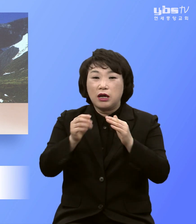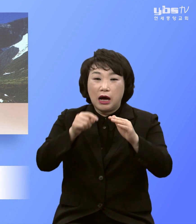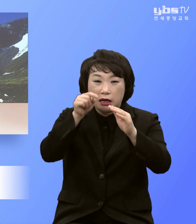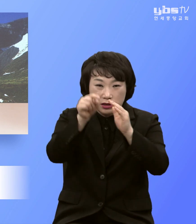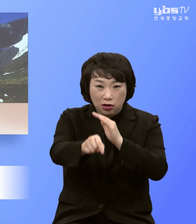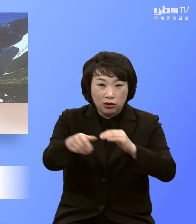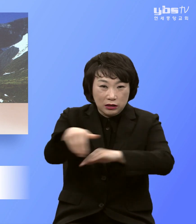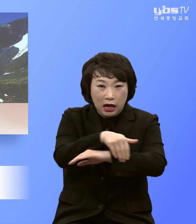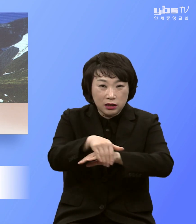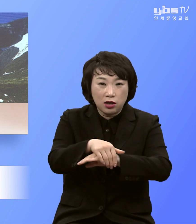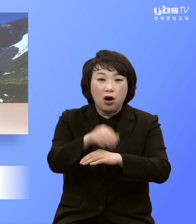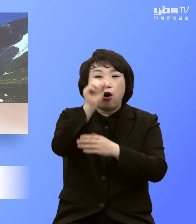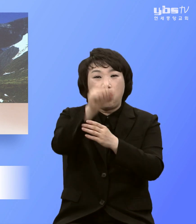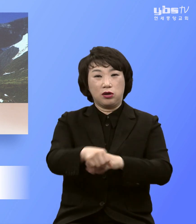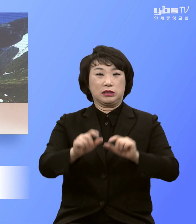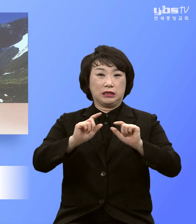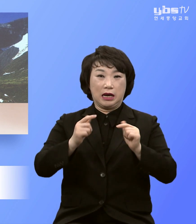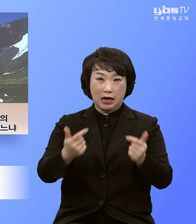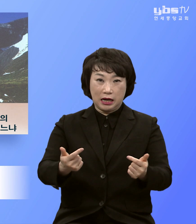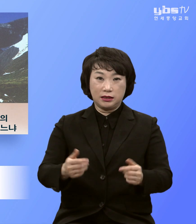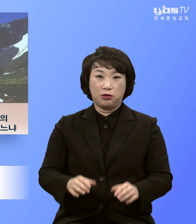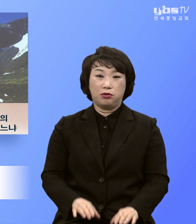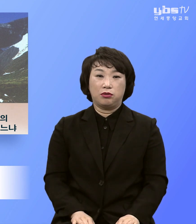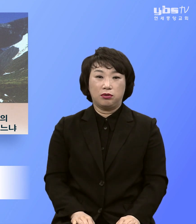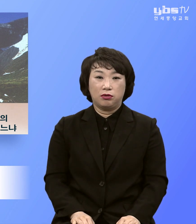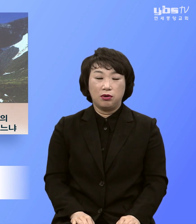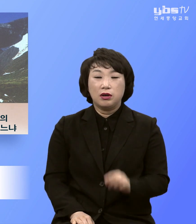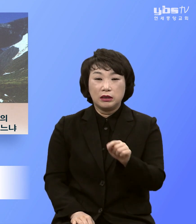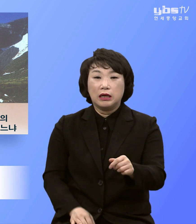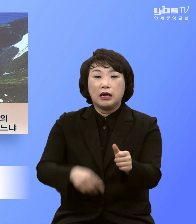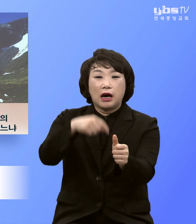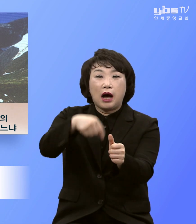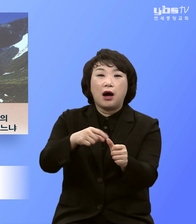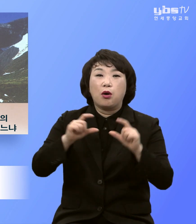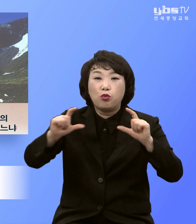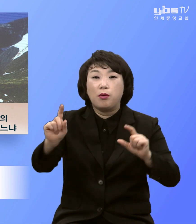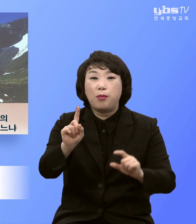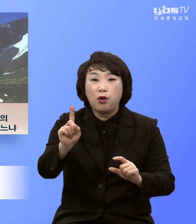안으로 다니심을 허치 아니하시고 이에 가르쳐 이르시되